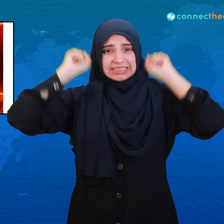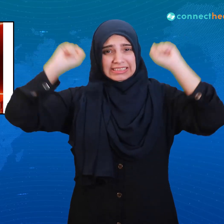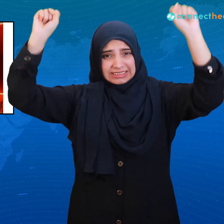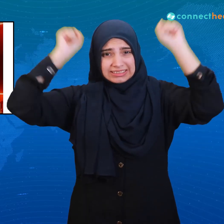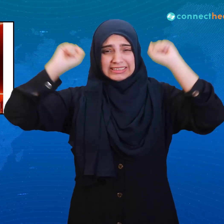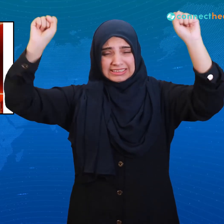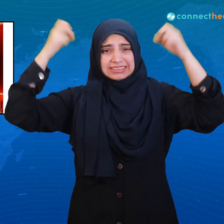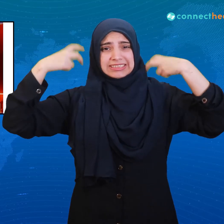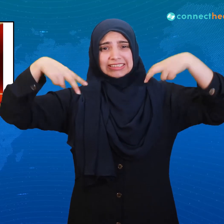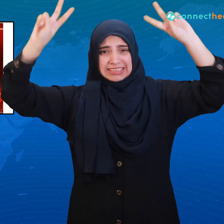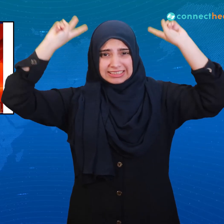इसके साथ ही